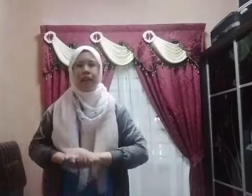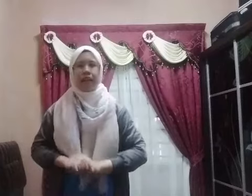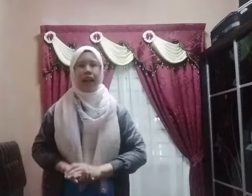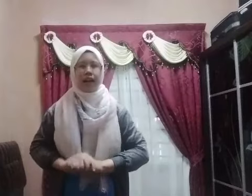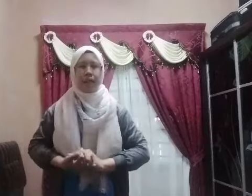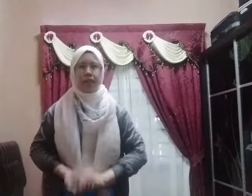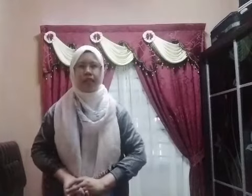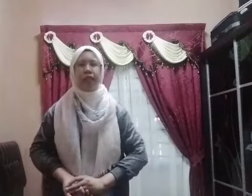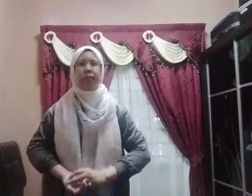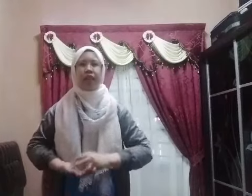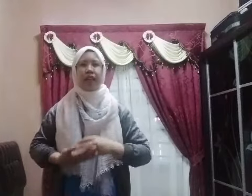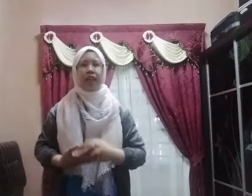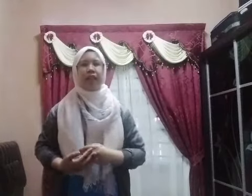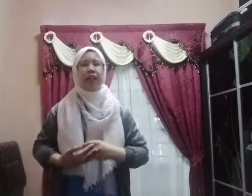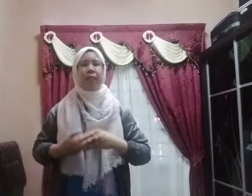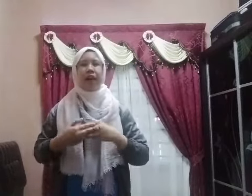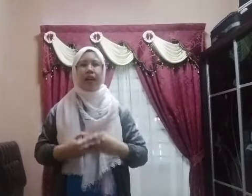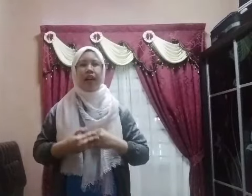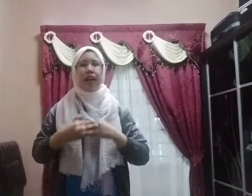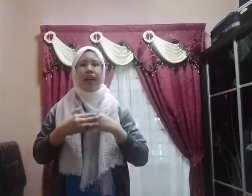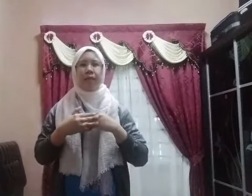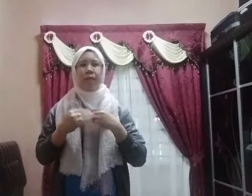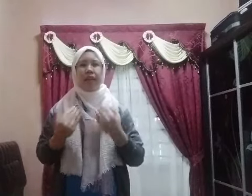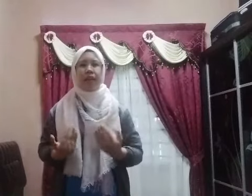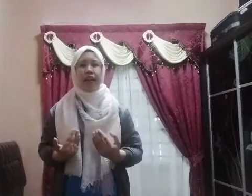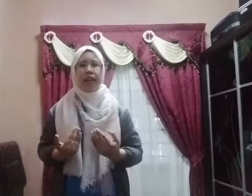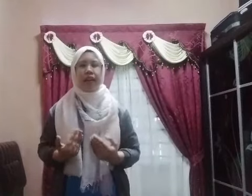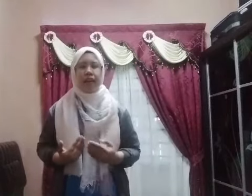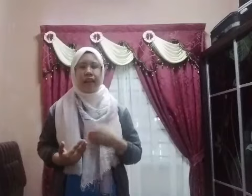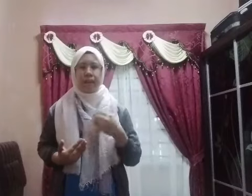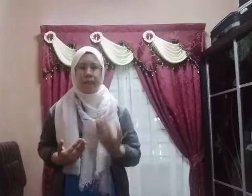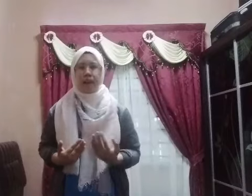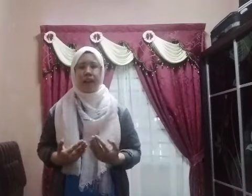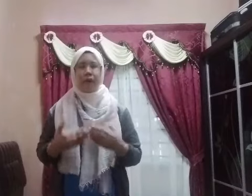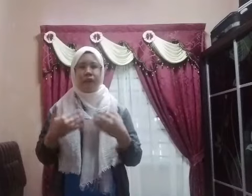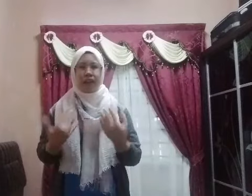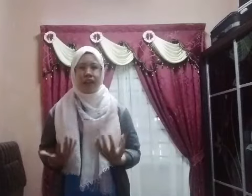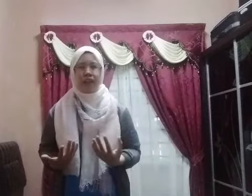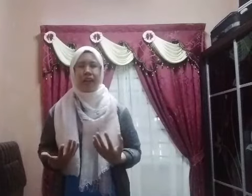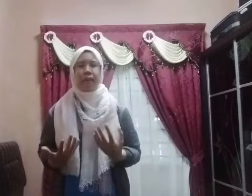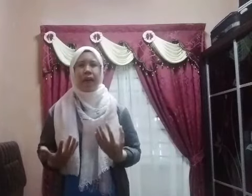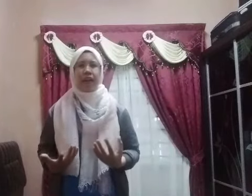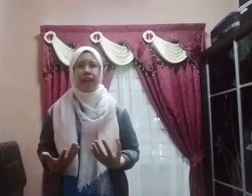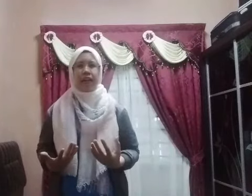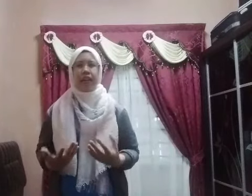Jadi harapnya projek ini dapat memberikan impak dan manfaat kepada